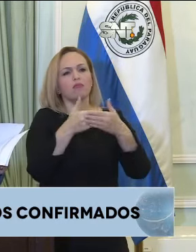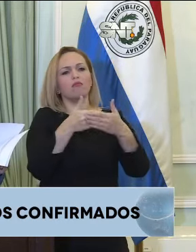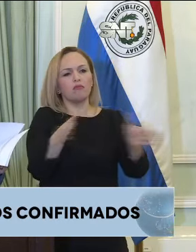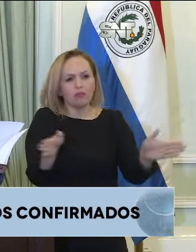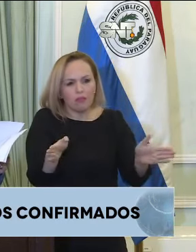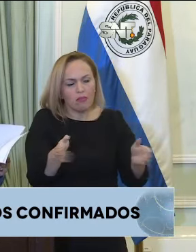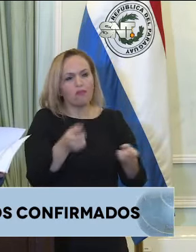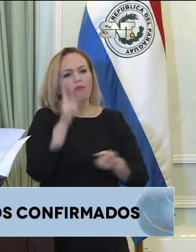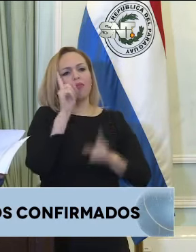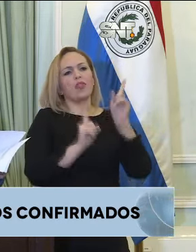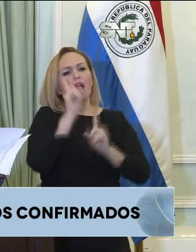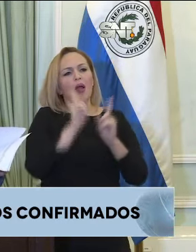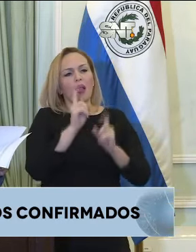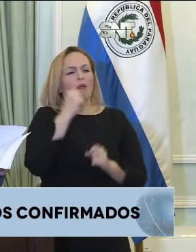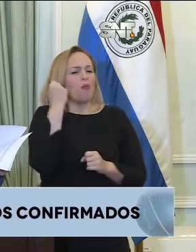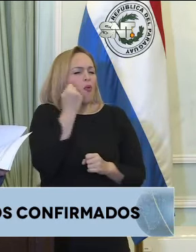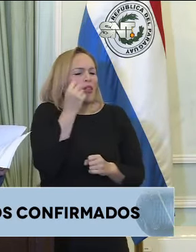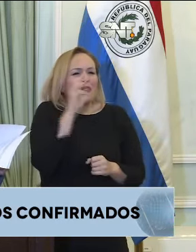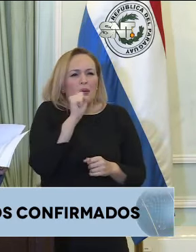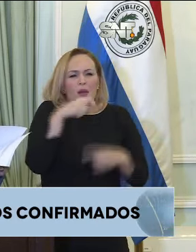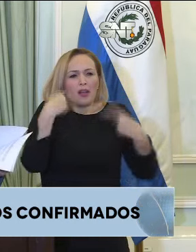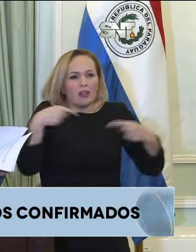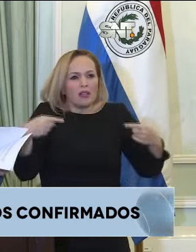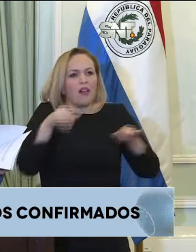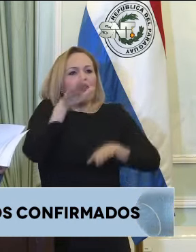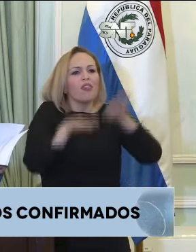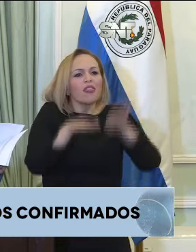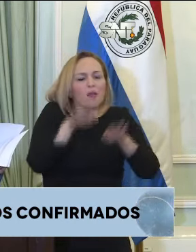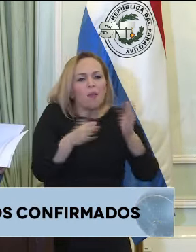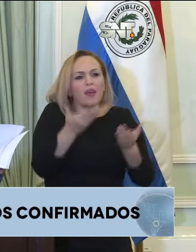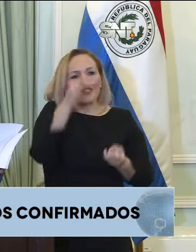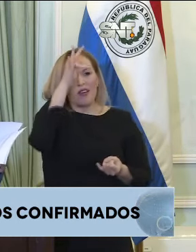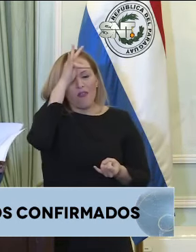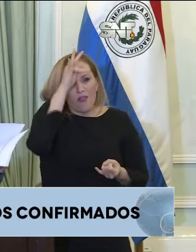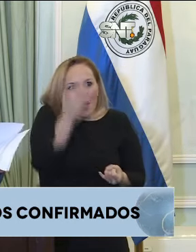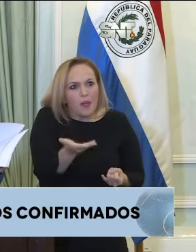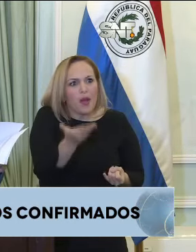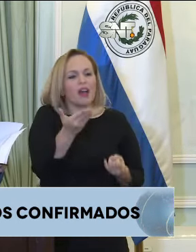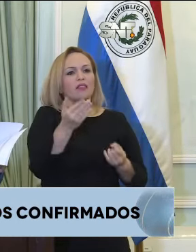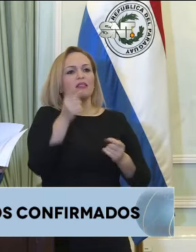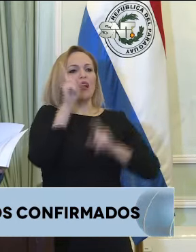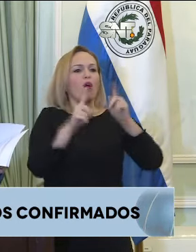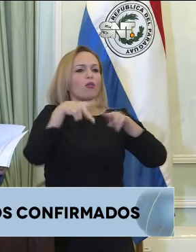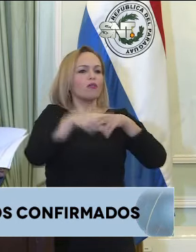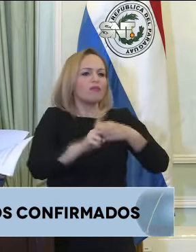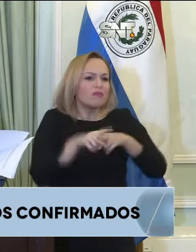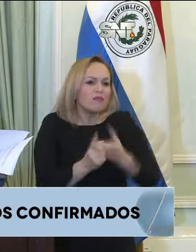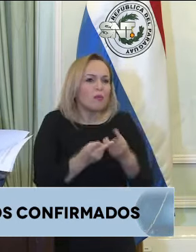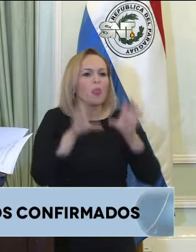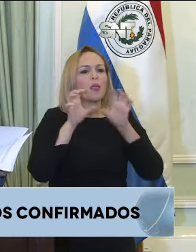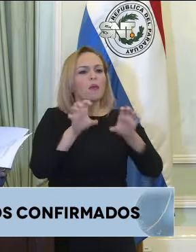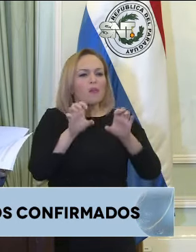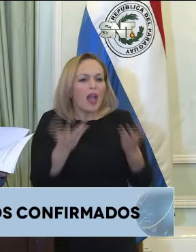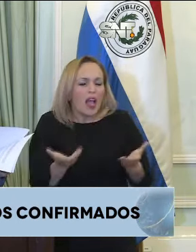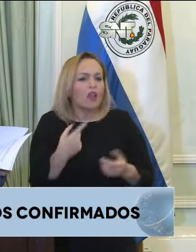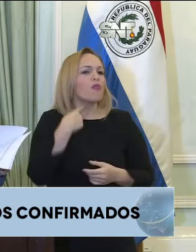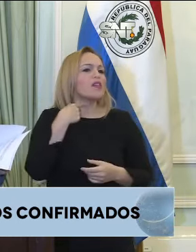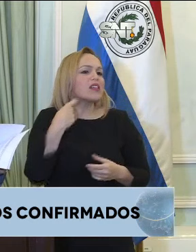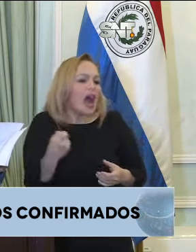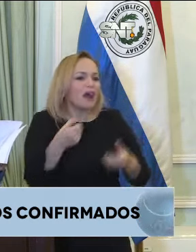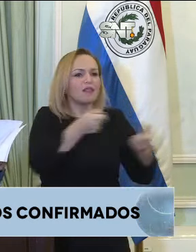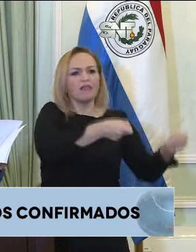comercialización, artículos de primera necesidad, despensas, farmacias, ferreterías, veterinarias, provisión de garrafas de